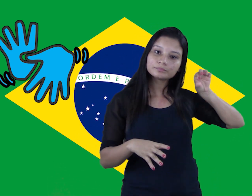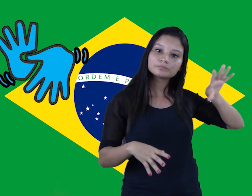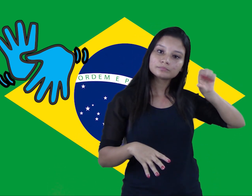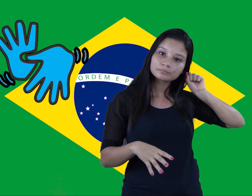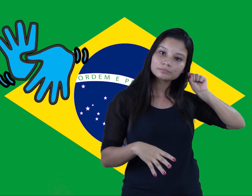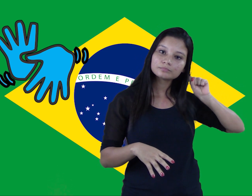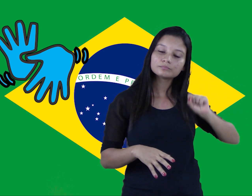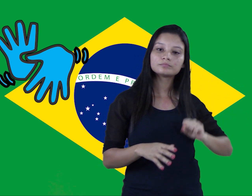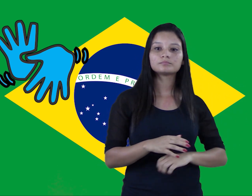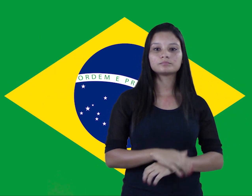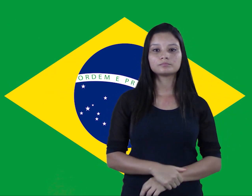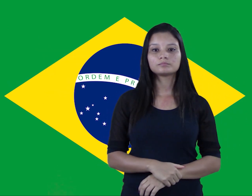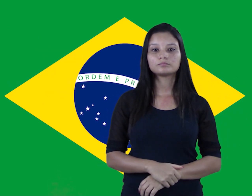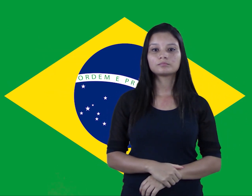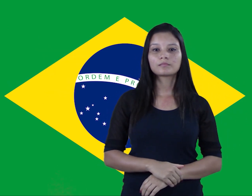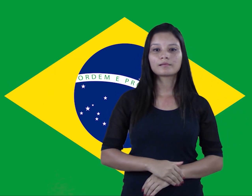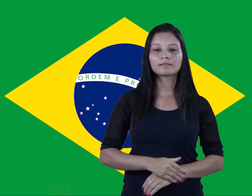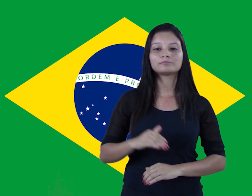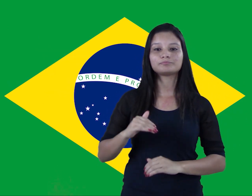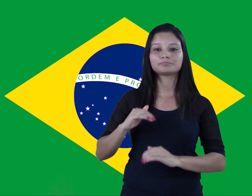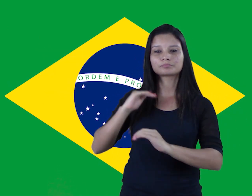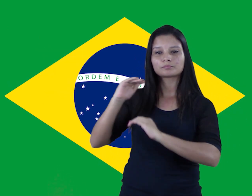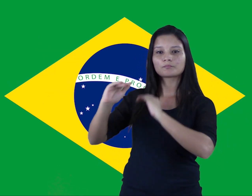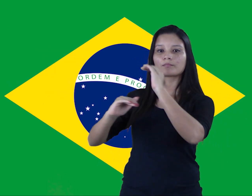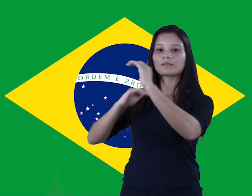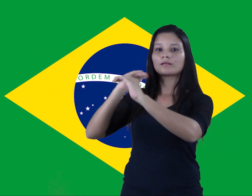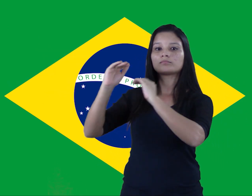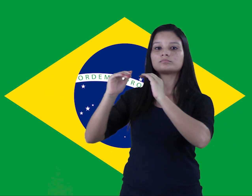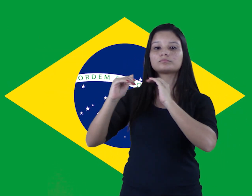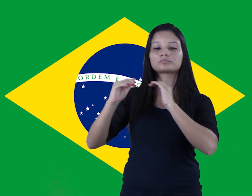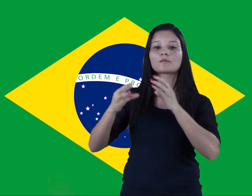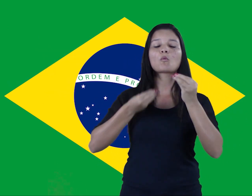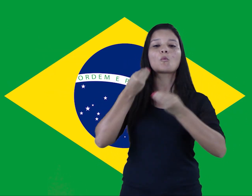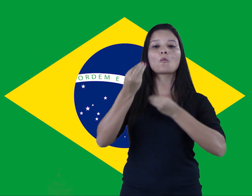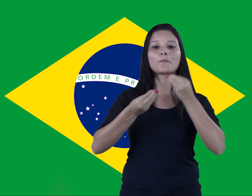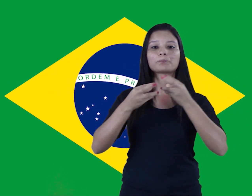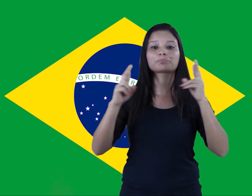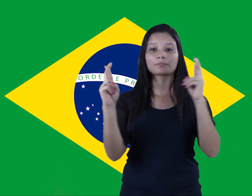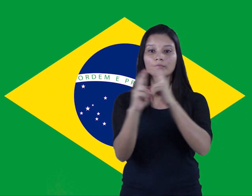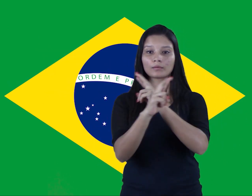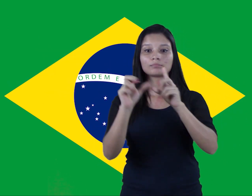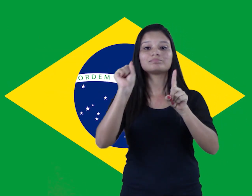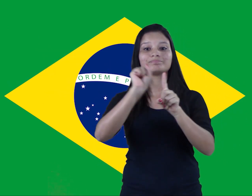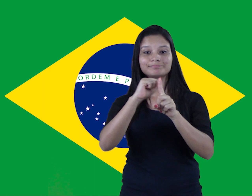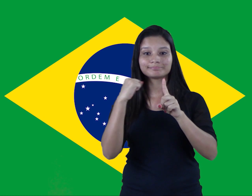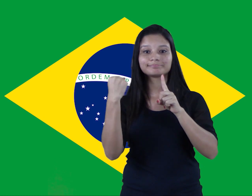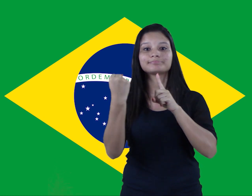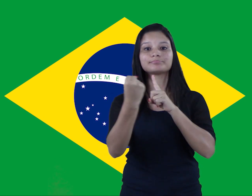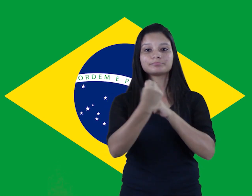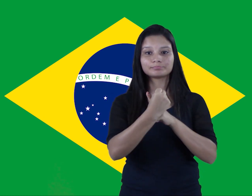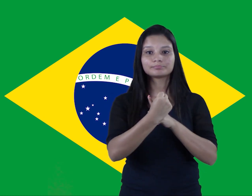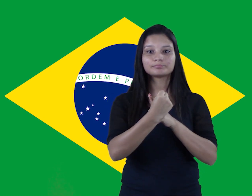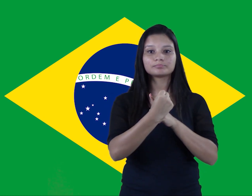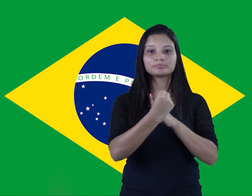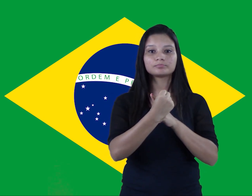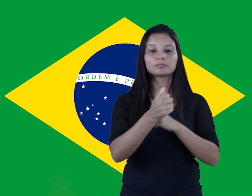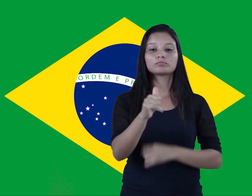e ouvintes. Ela é desenvolvida no contexto das relações sociais,